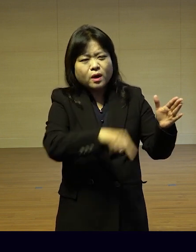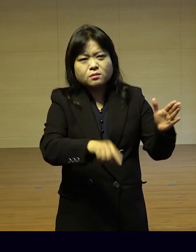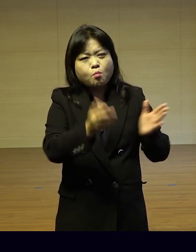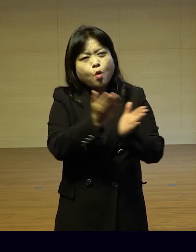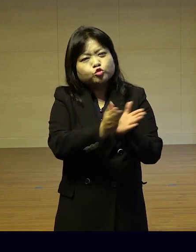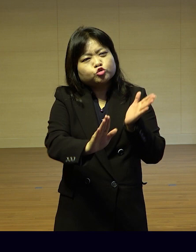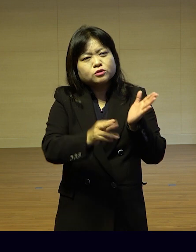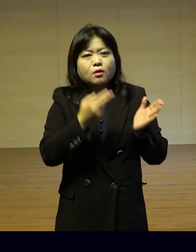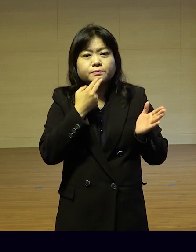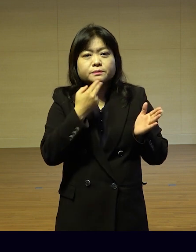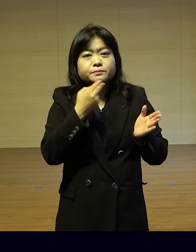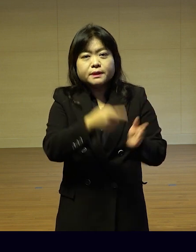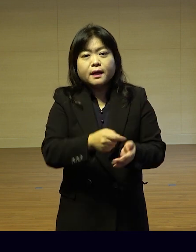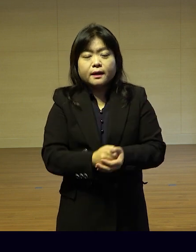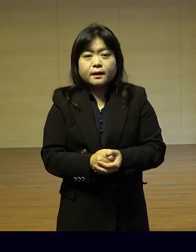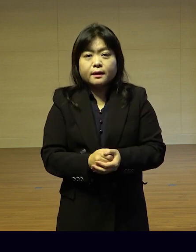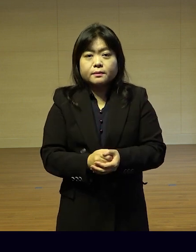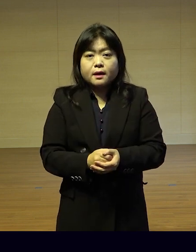그래서